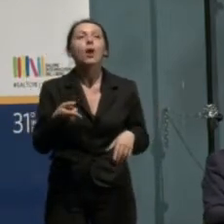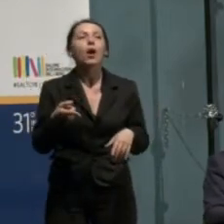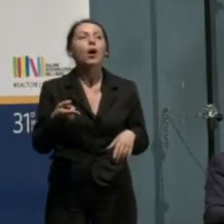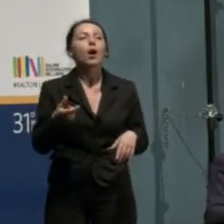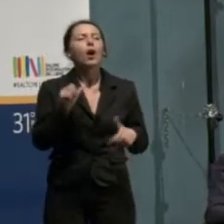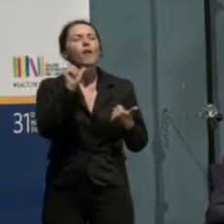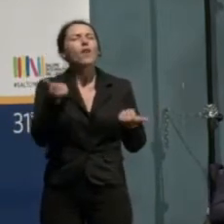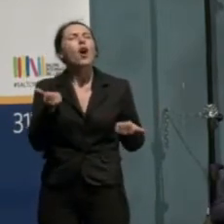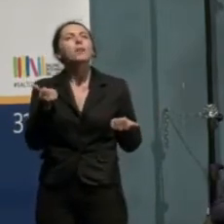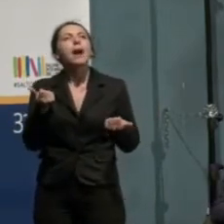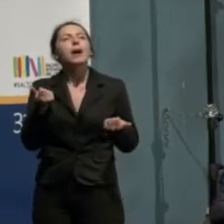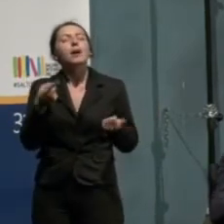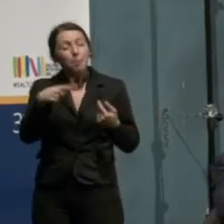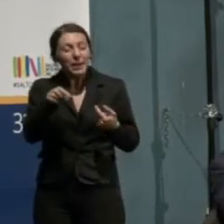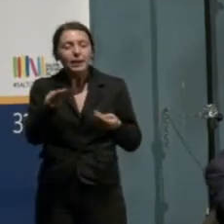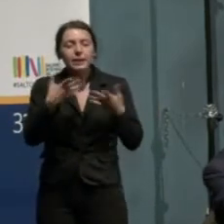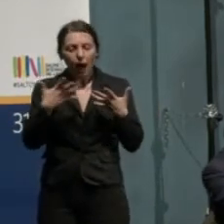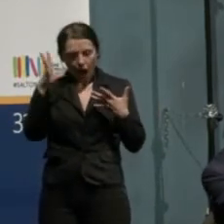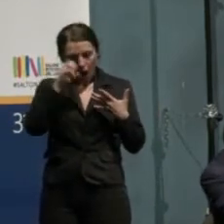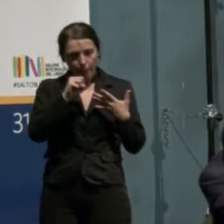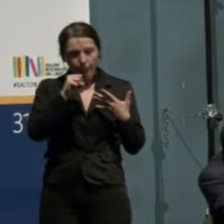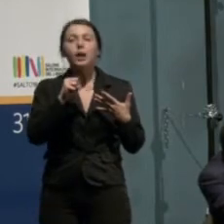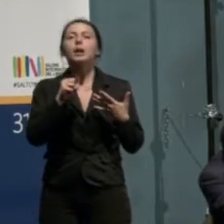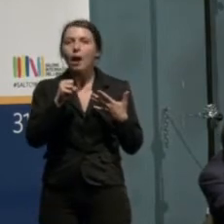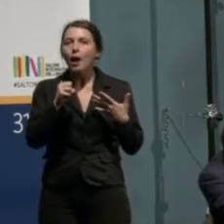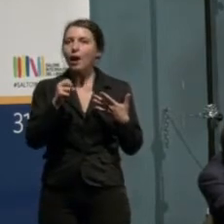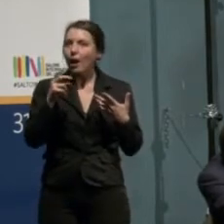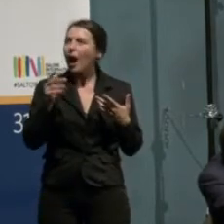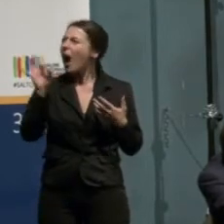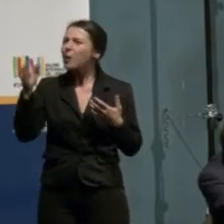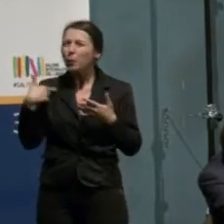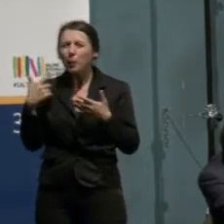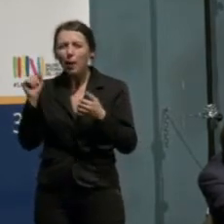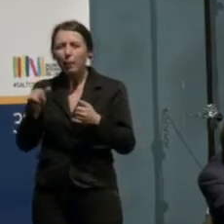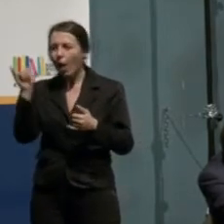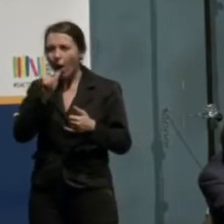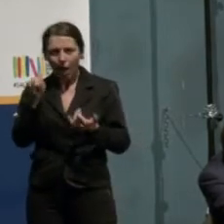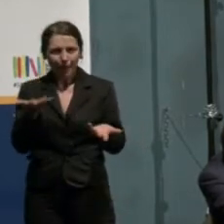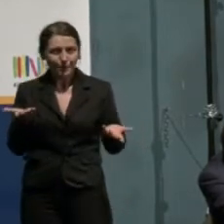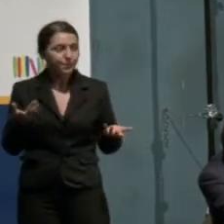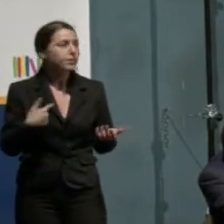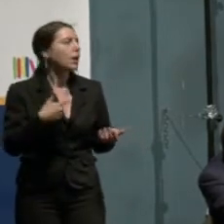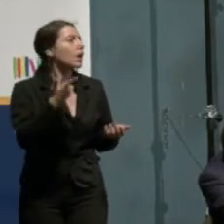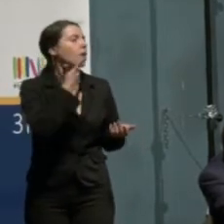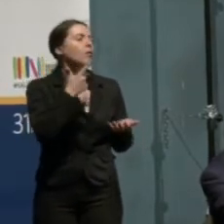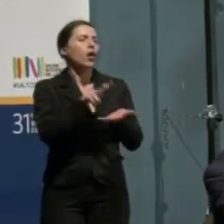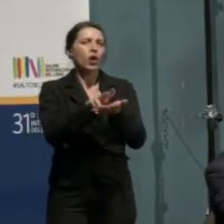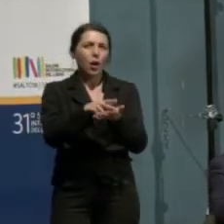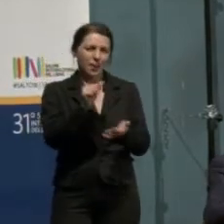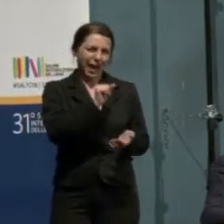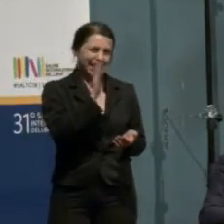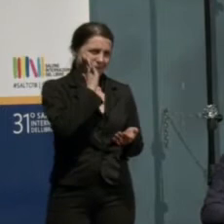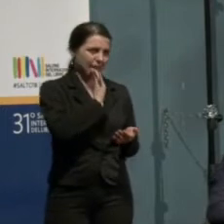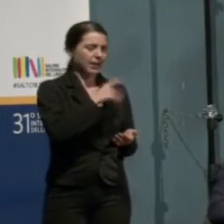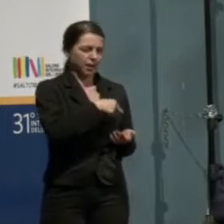cogliere alcune cose che ci sfuggono allora il grazie prosegue vorrei fare una proposta dopo alessandra non arrabbiarti vediamo se ho capito bene